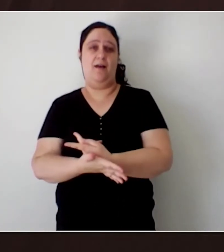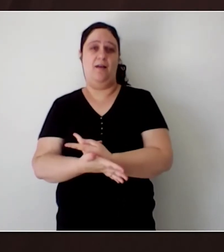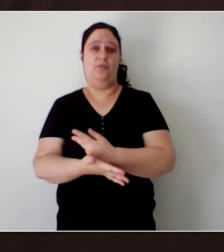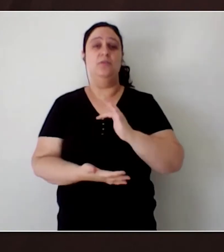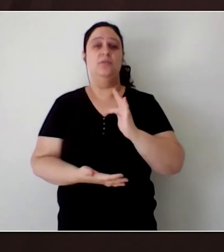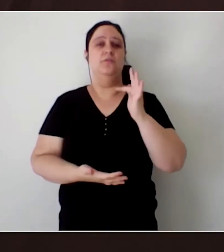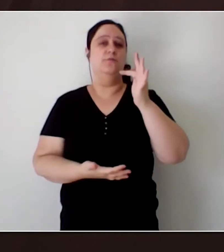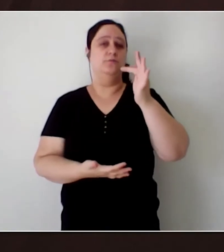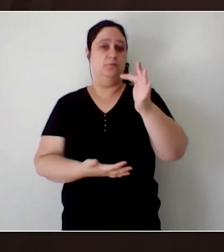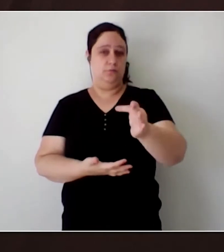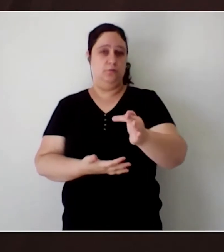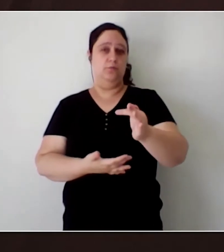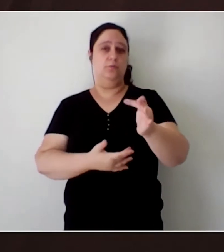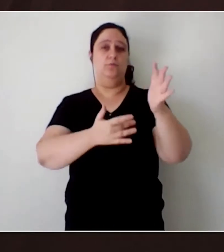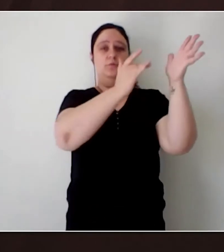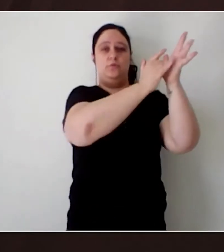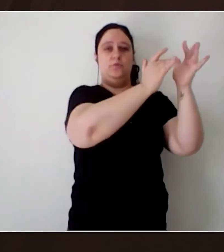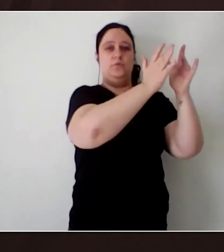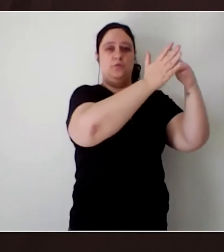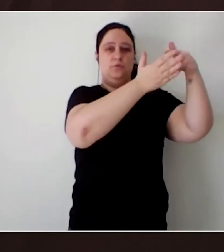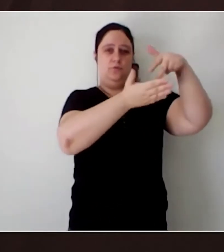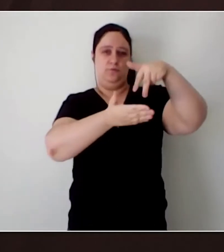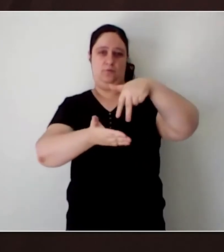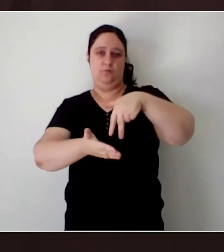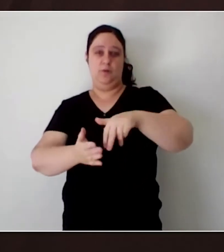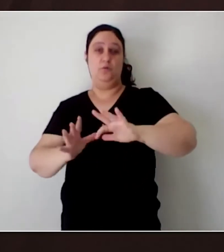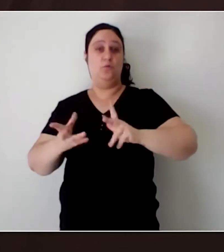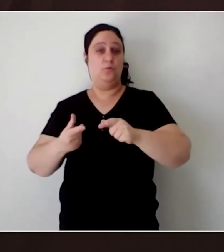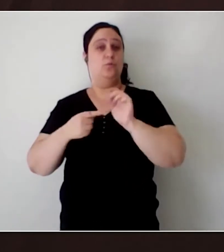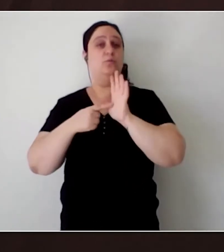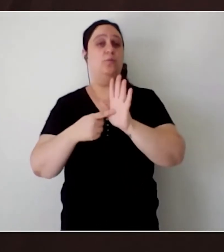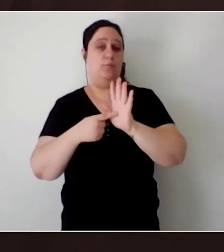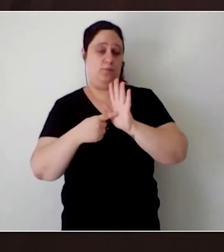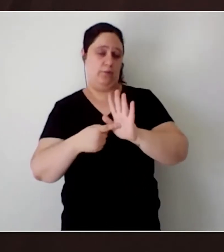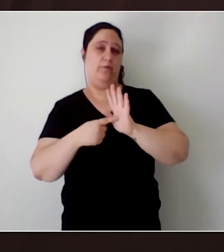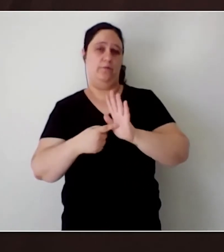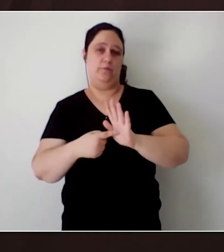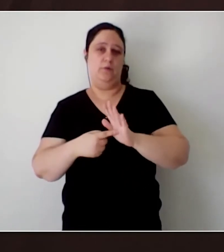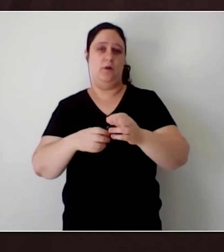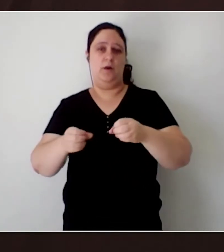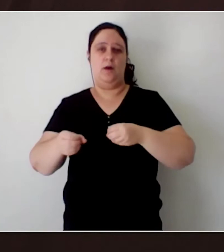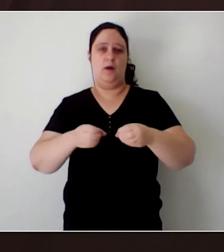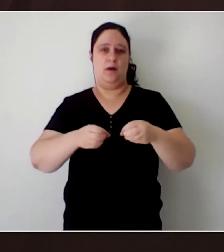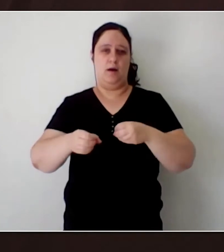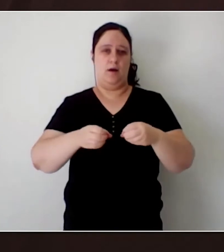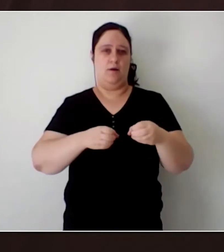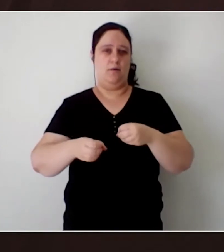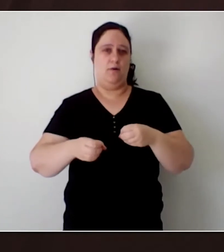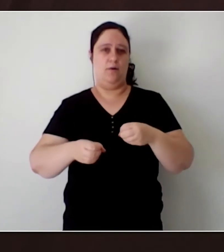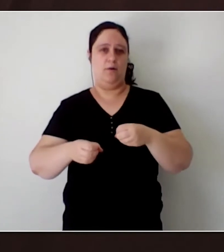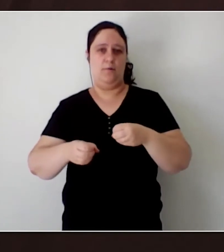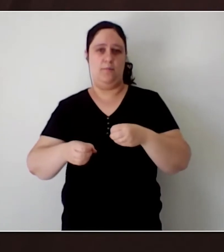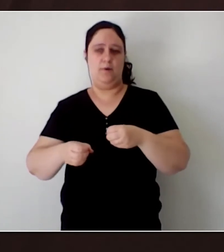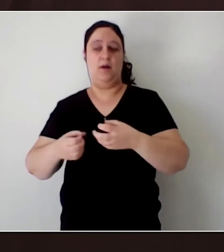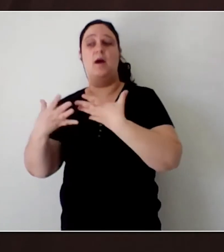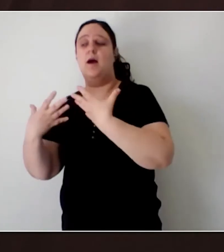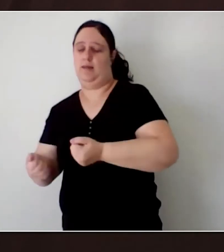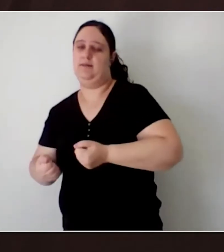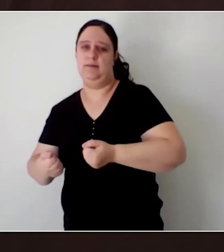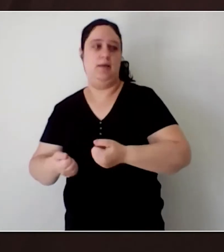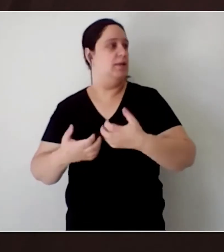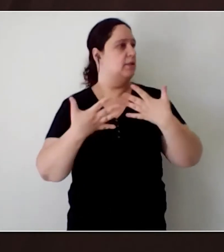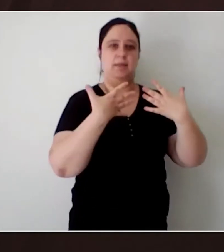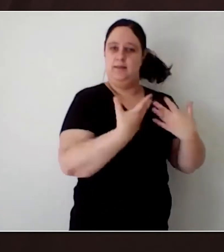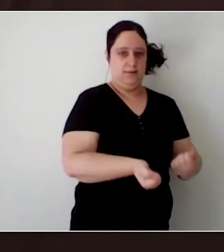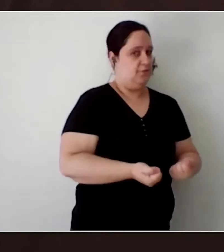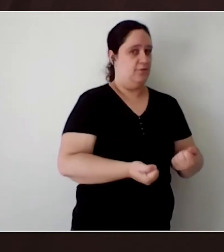voltar, tudo vai ficar evidente. A obra de um vai ser reprovada e a obra de outro vai ser aprovada. E aquele que for reprovado,